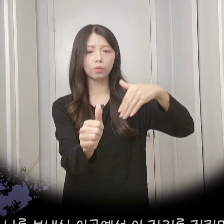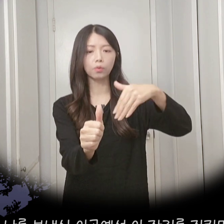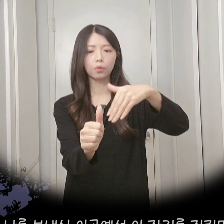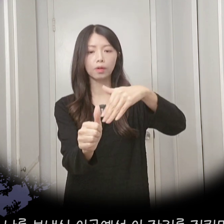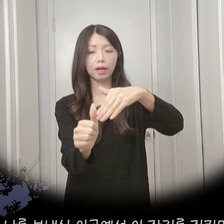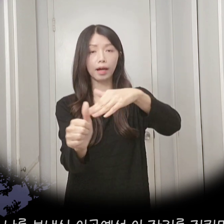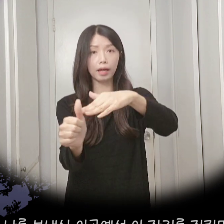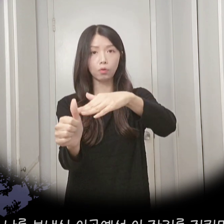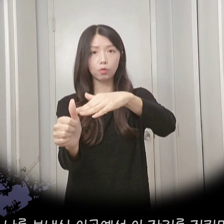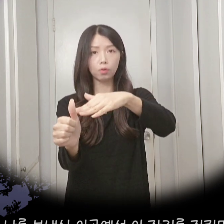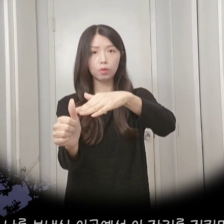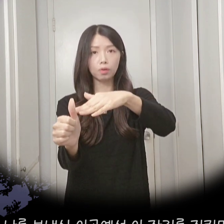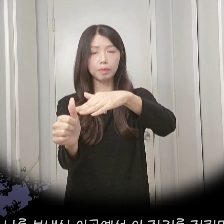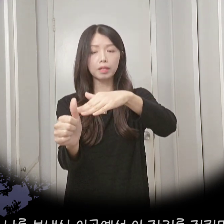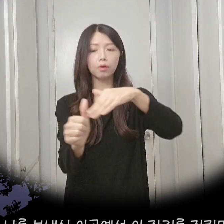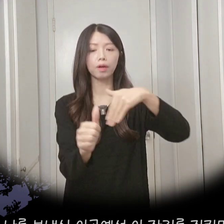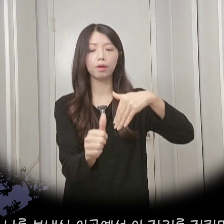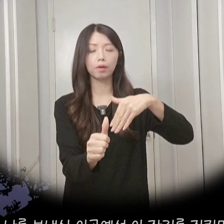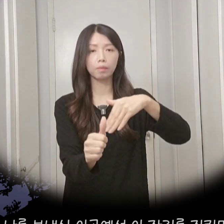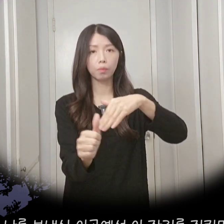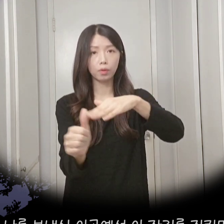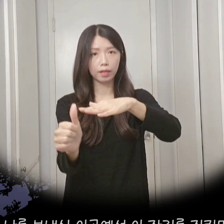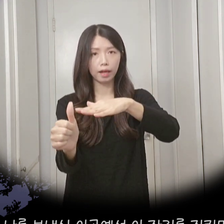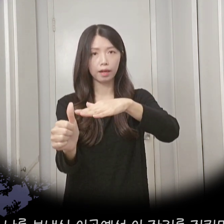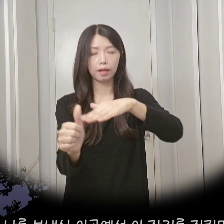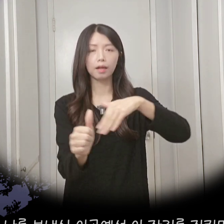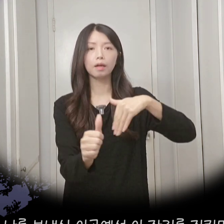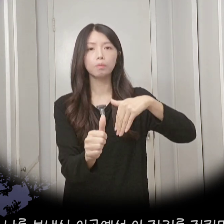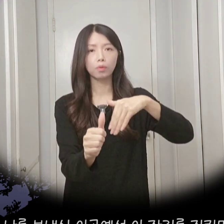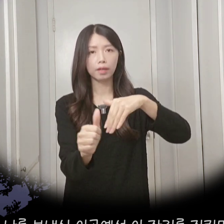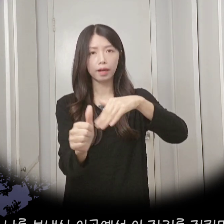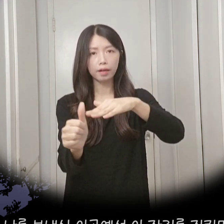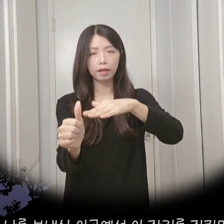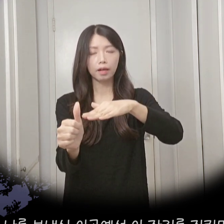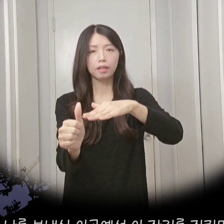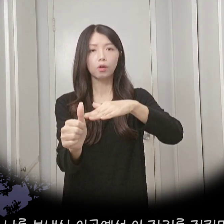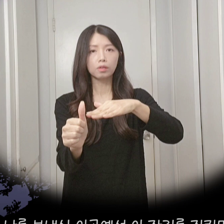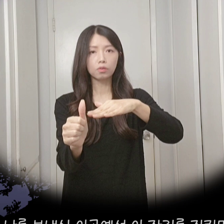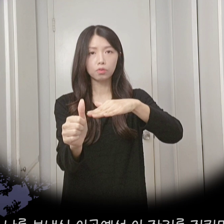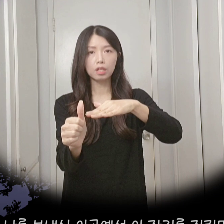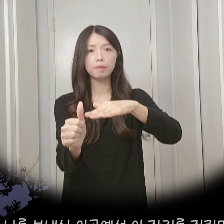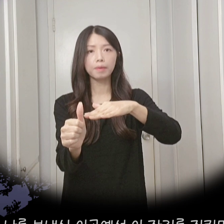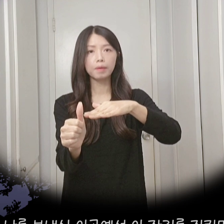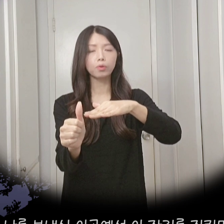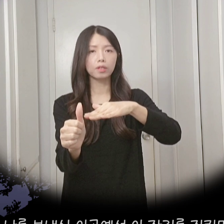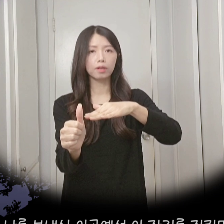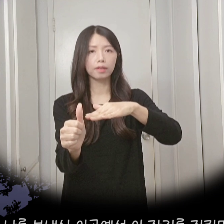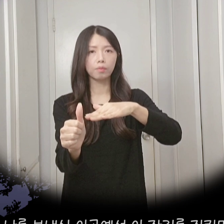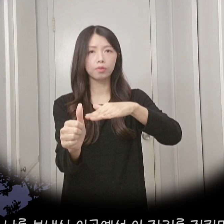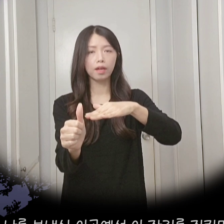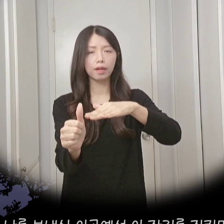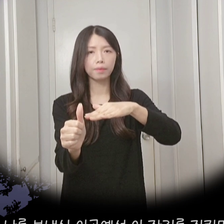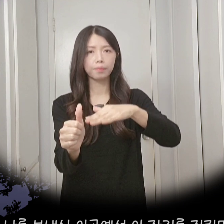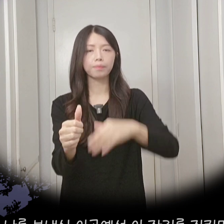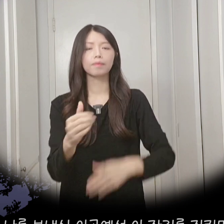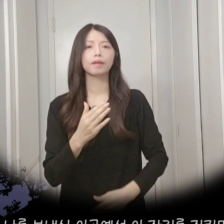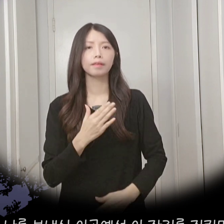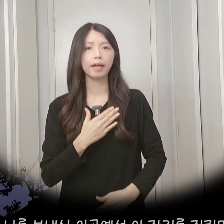다른 손으로 이렇게 가라고 미는 거예요. 보내다. 보내다. 여기선 주님이 보내셨기